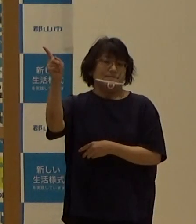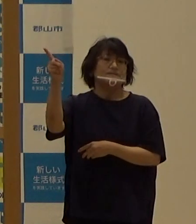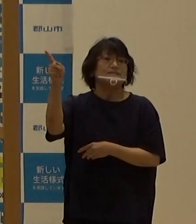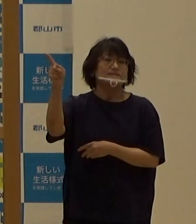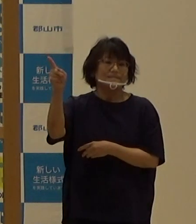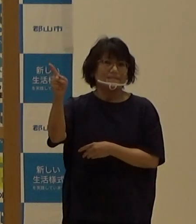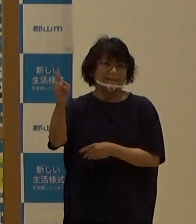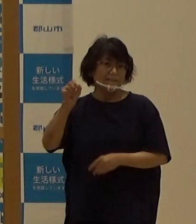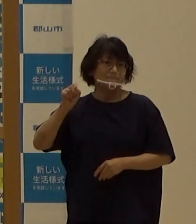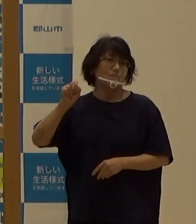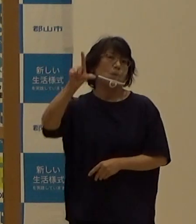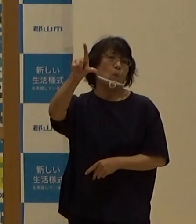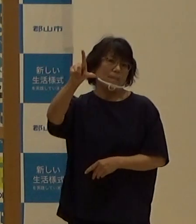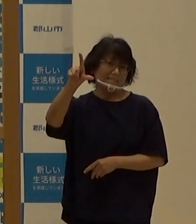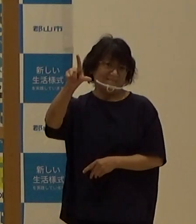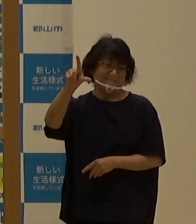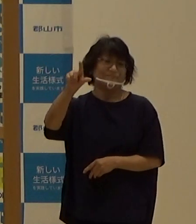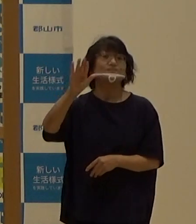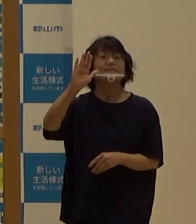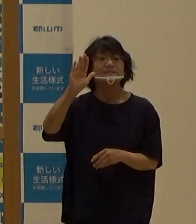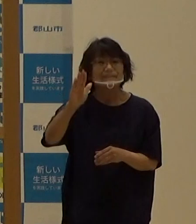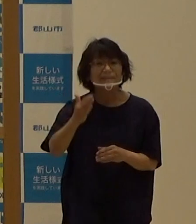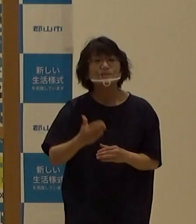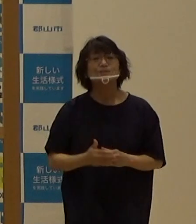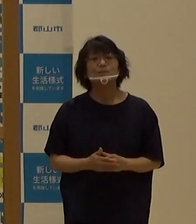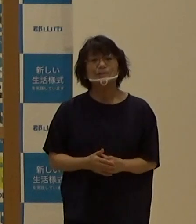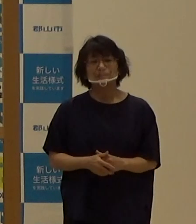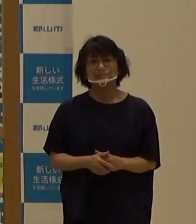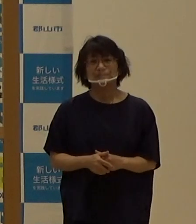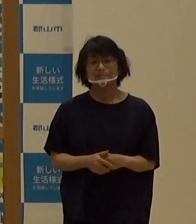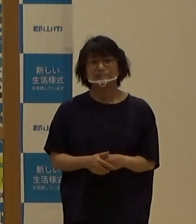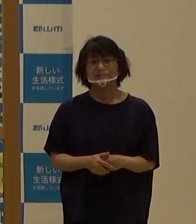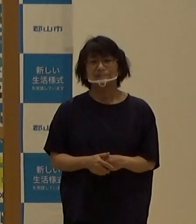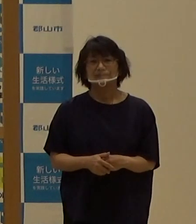勝っているのかなという感じありますが、